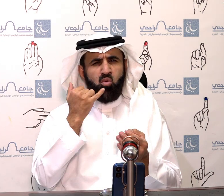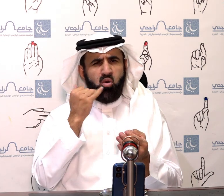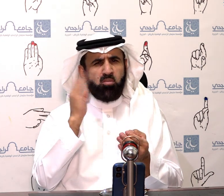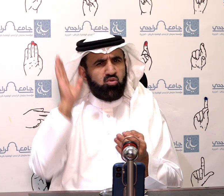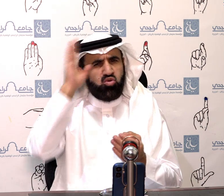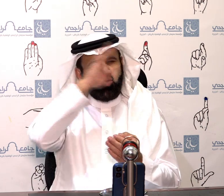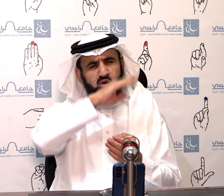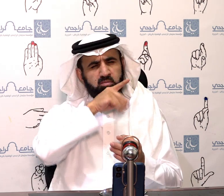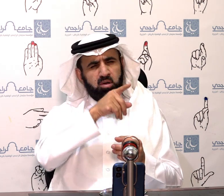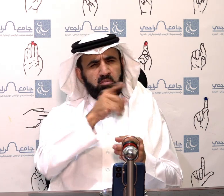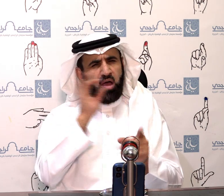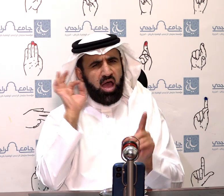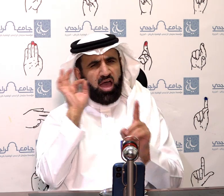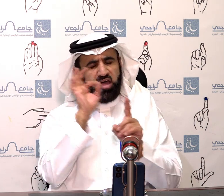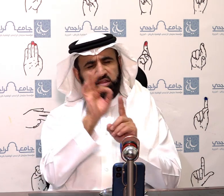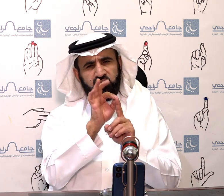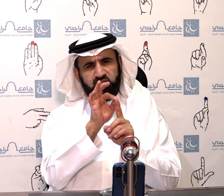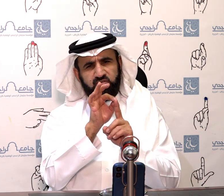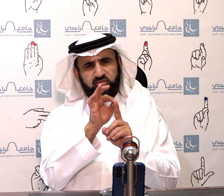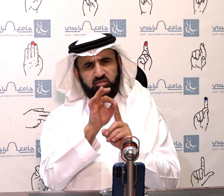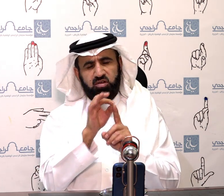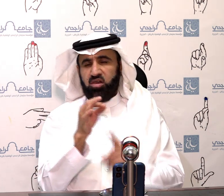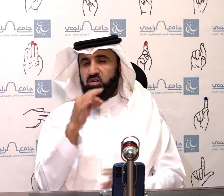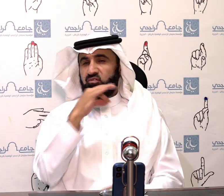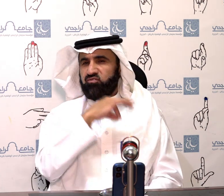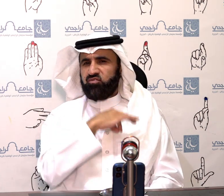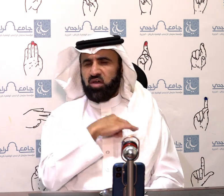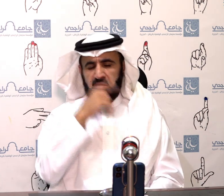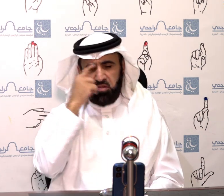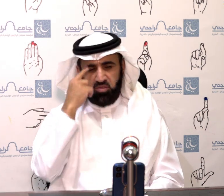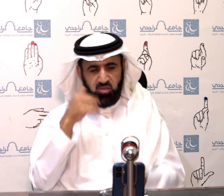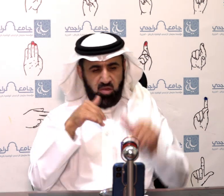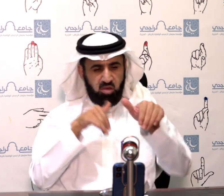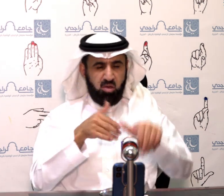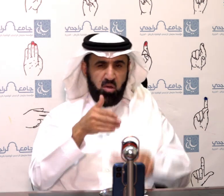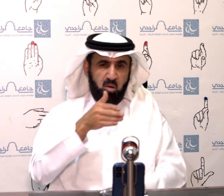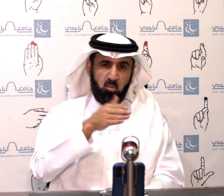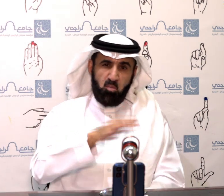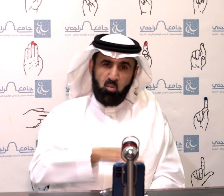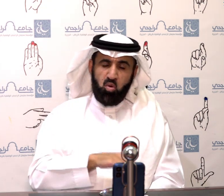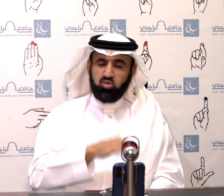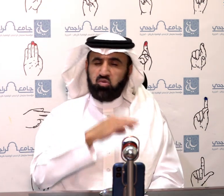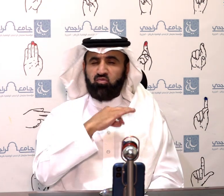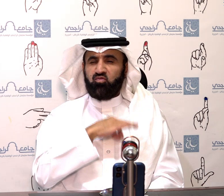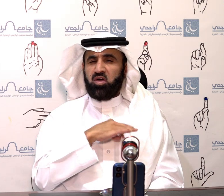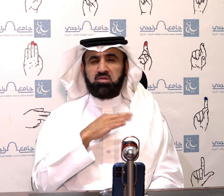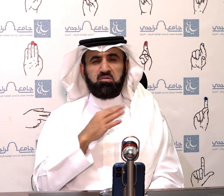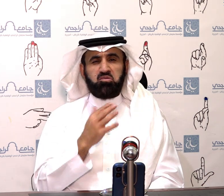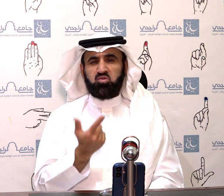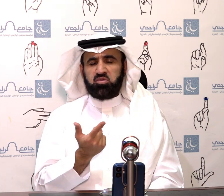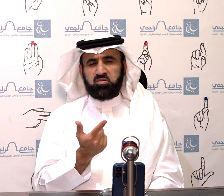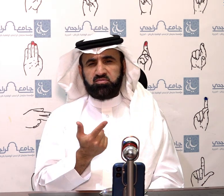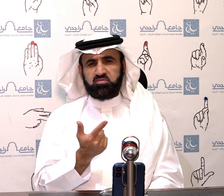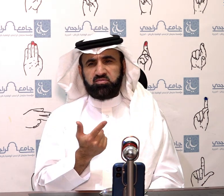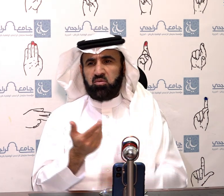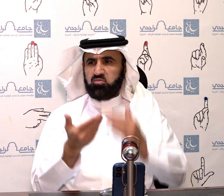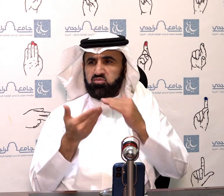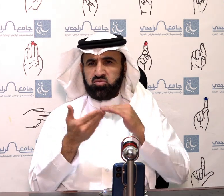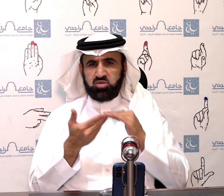فمن الذي ينفعنا إذا متنا وصرنا إلى دار الحق؟ من الذي يصحبنا إلى